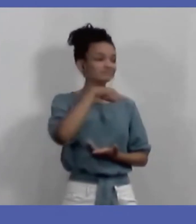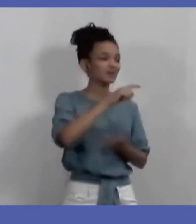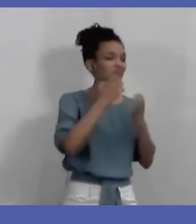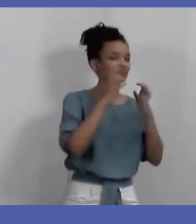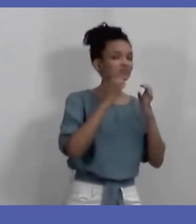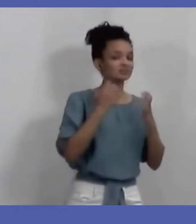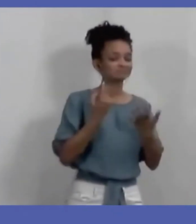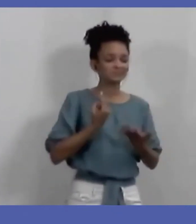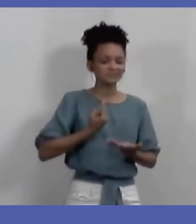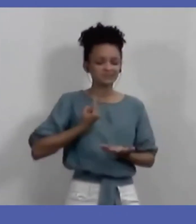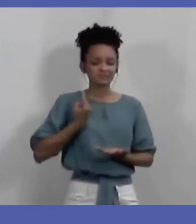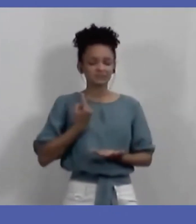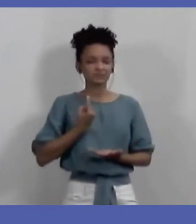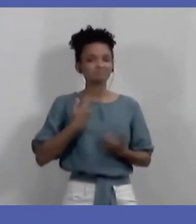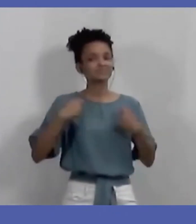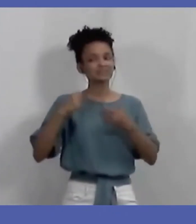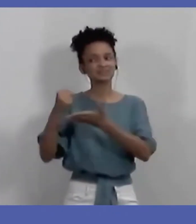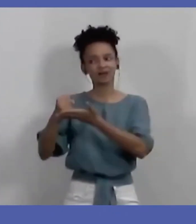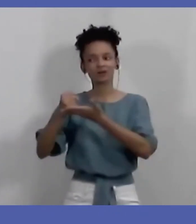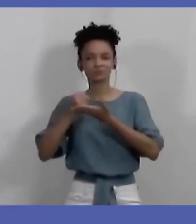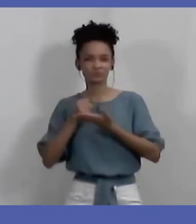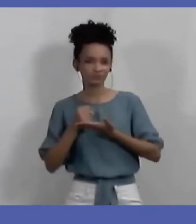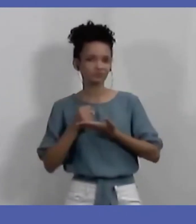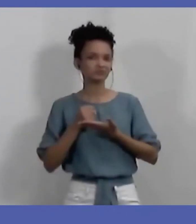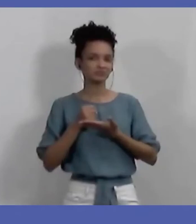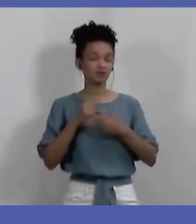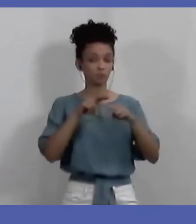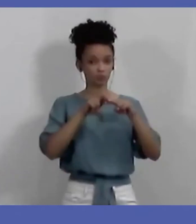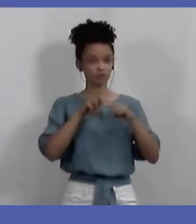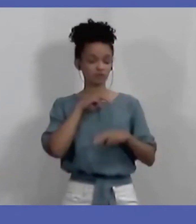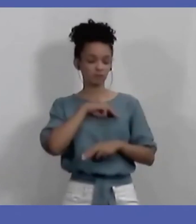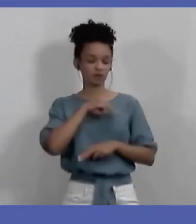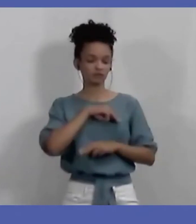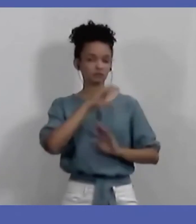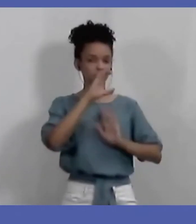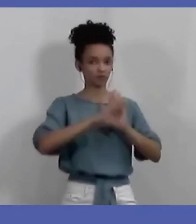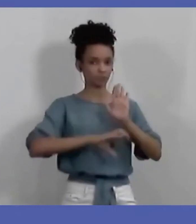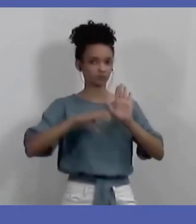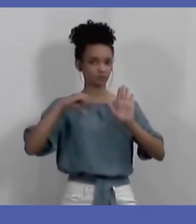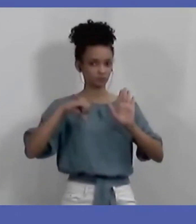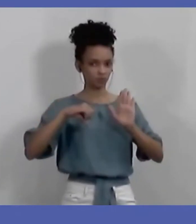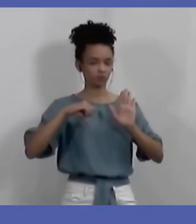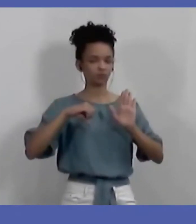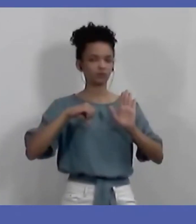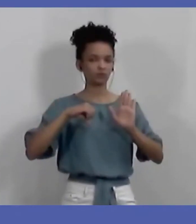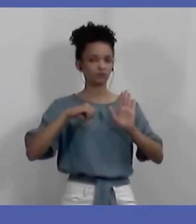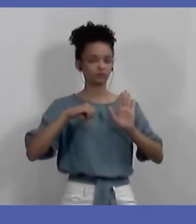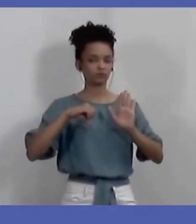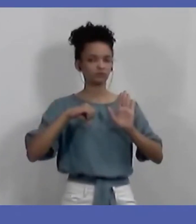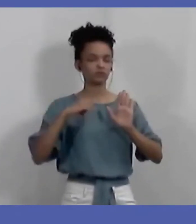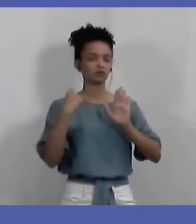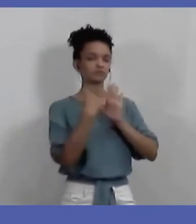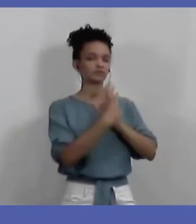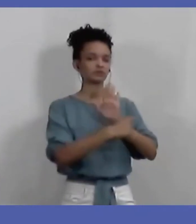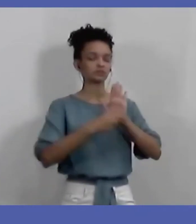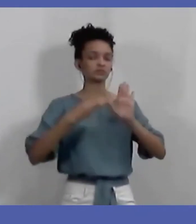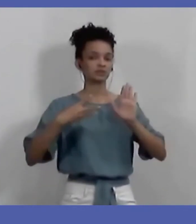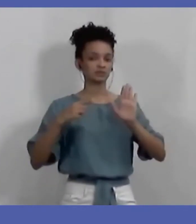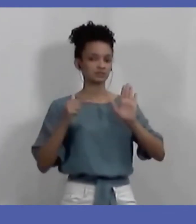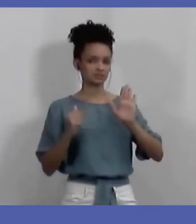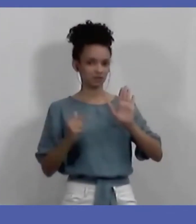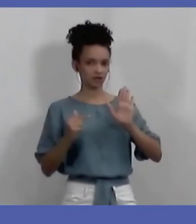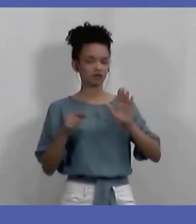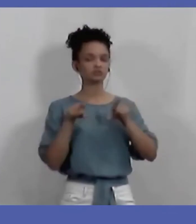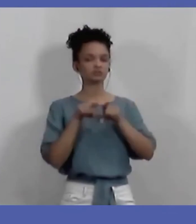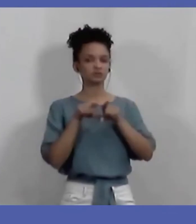ajuda. Por isso que em Mateus capítulo 9, né, versículo 37,